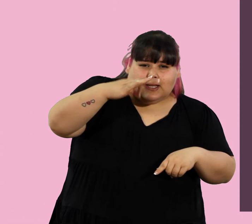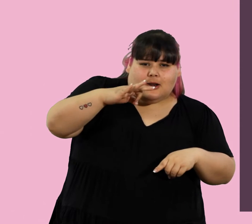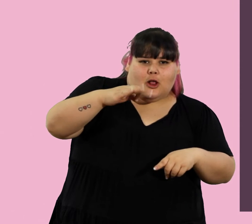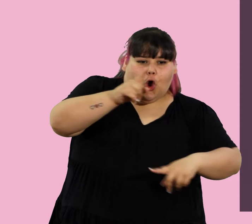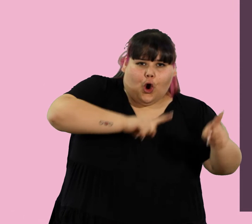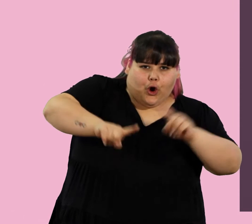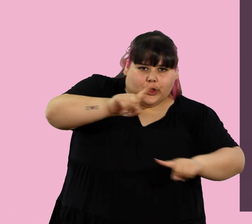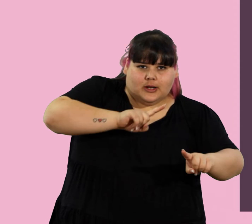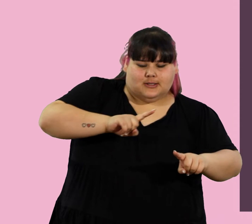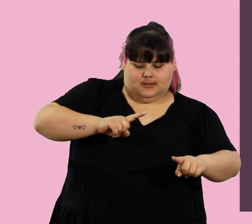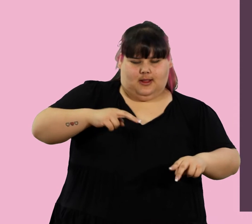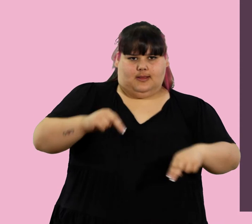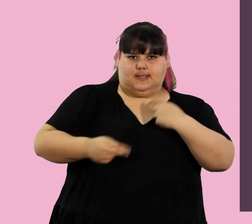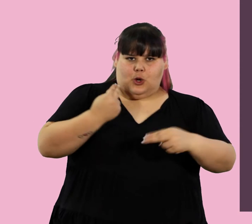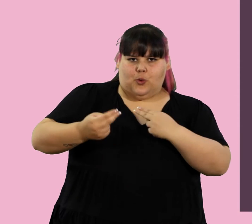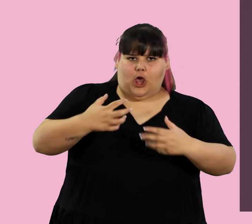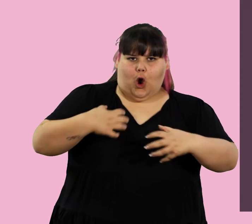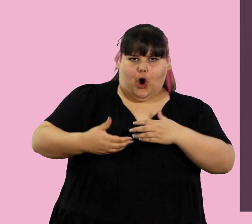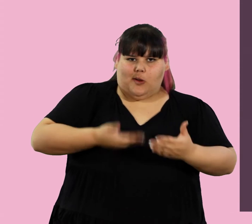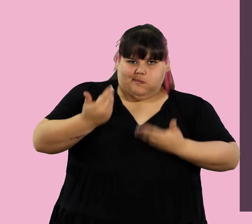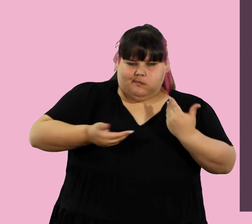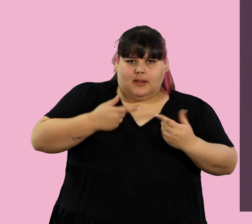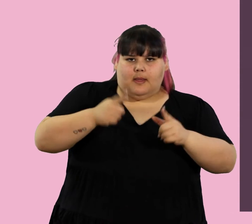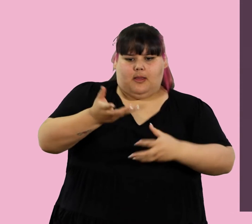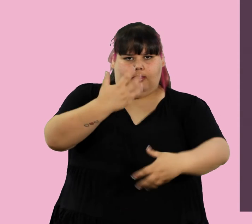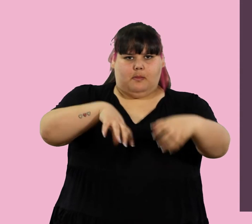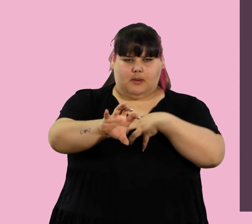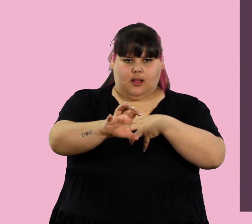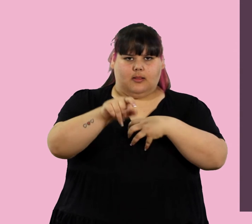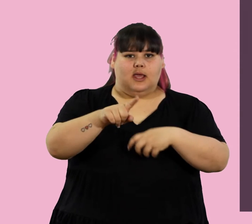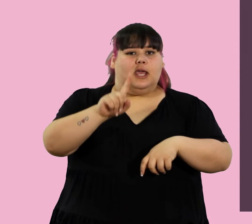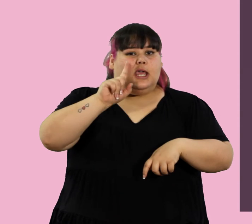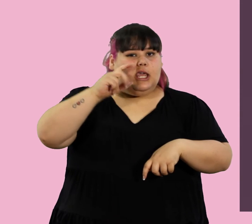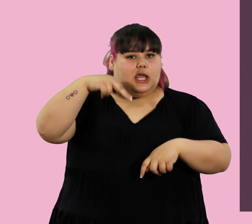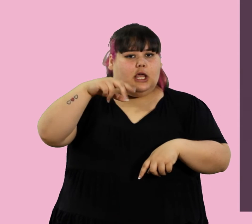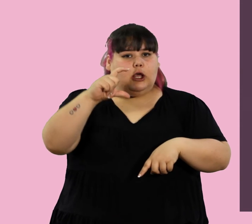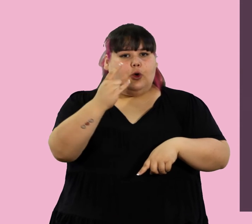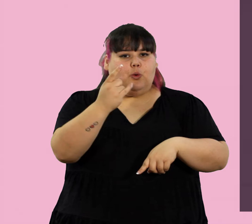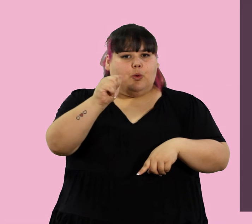Coordinador de Ablación e Implante, INCUCAI,